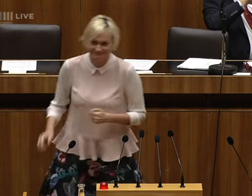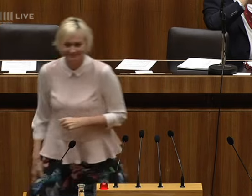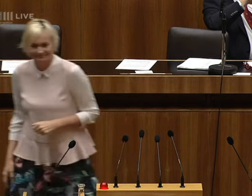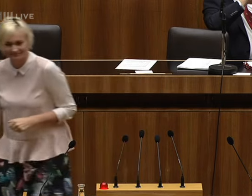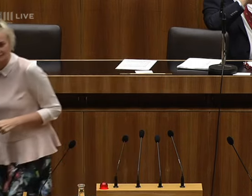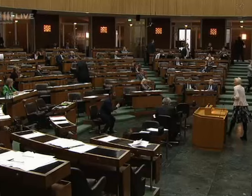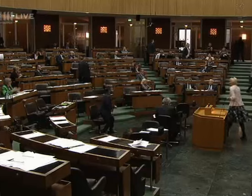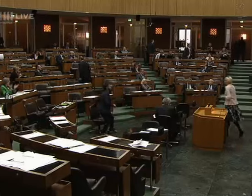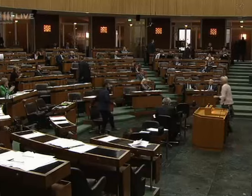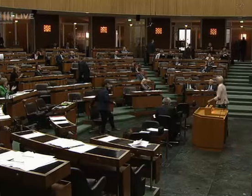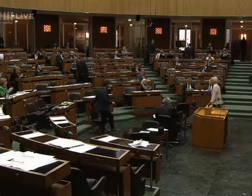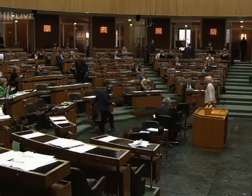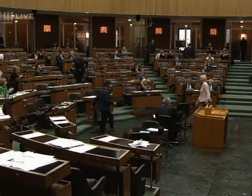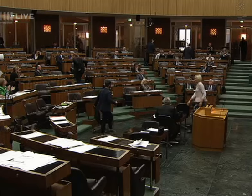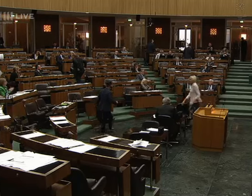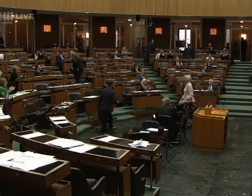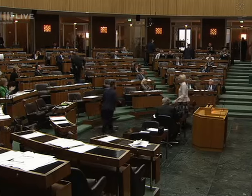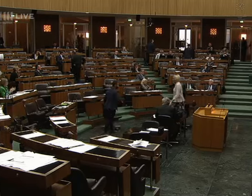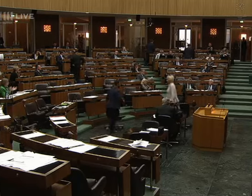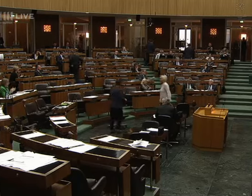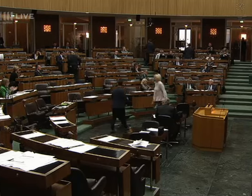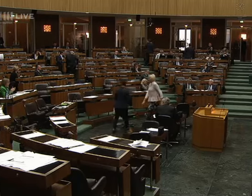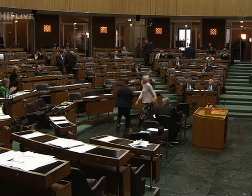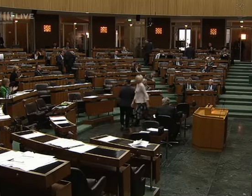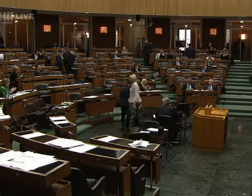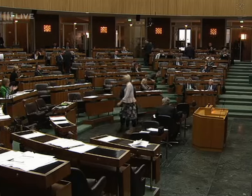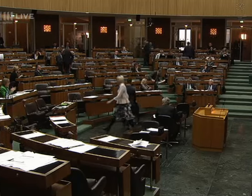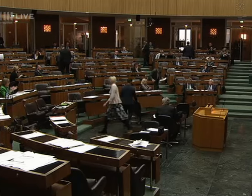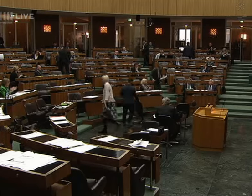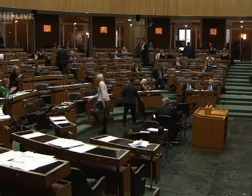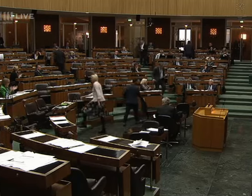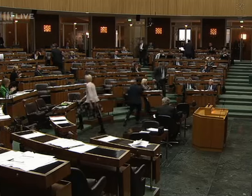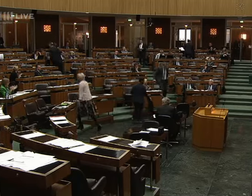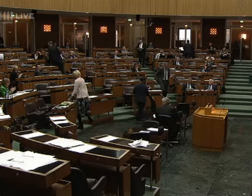Danke sehr. Argumentiert Helene Jama von den Grünen.